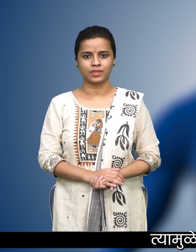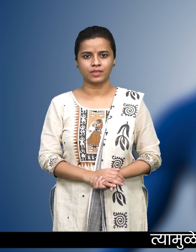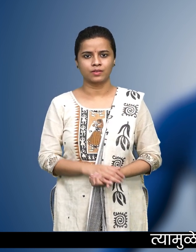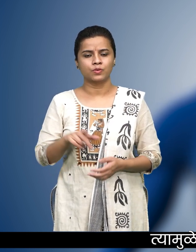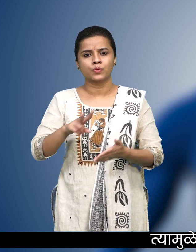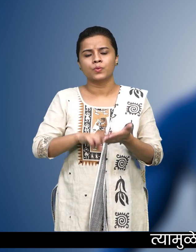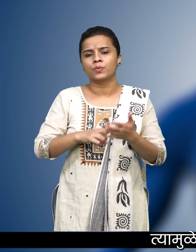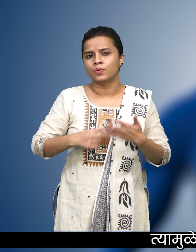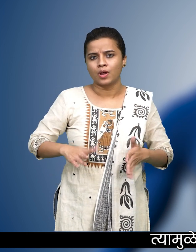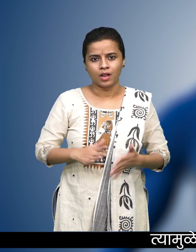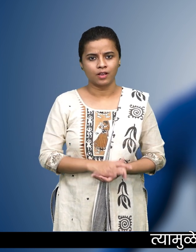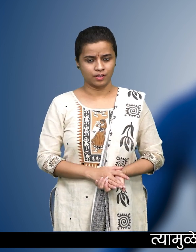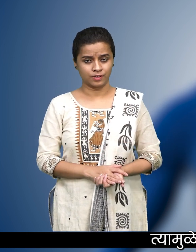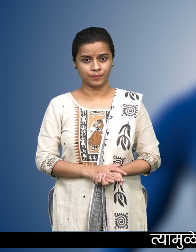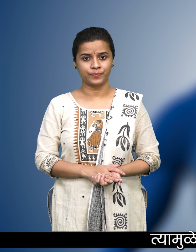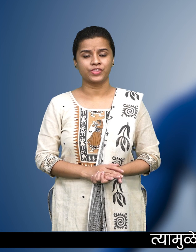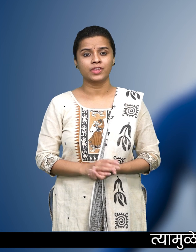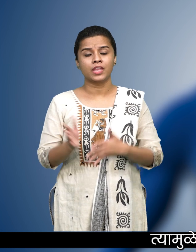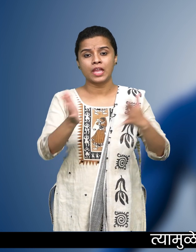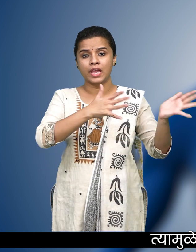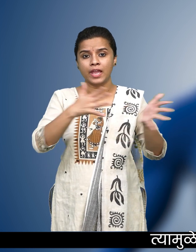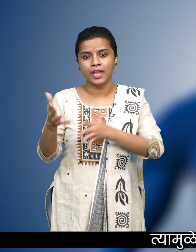त्यामुळे नाकातून हवा फुफ्फुसात जात असते.